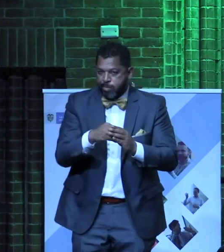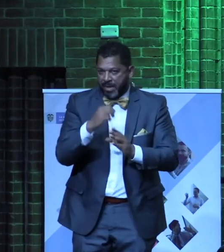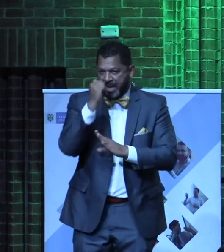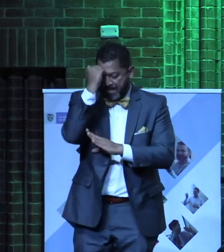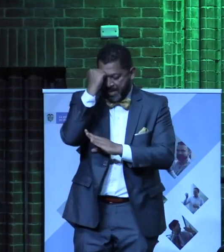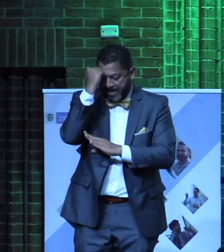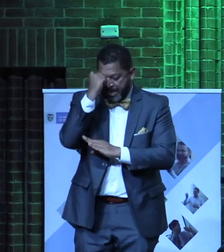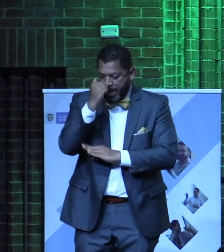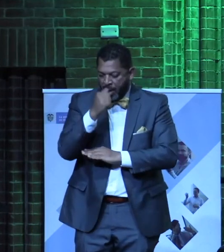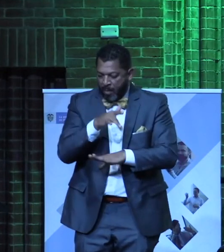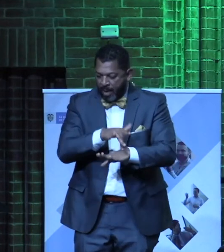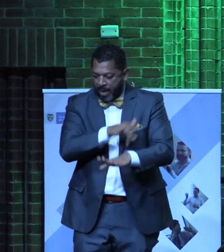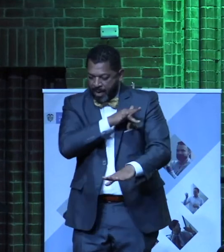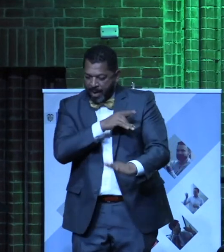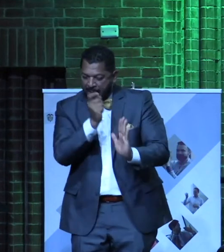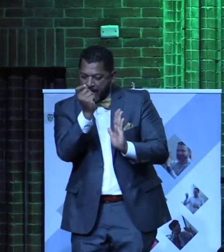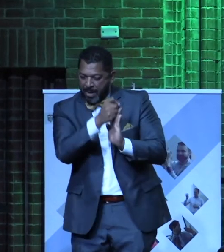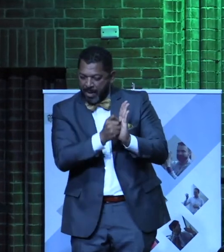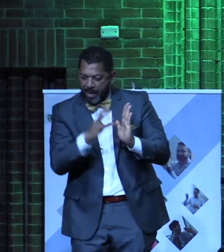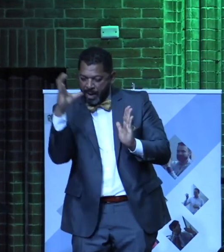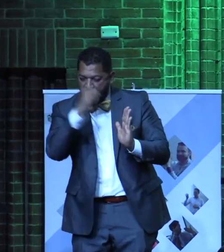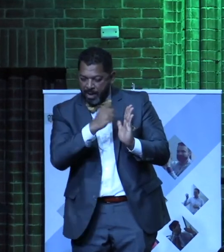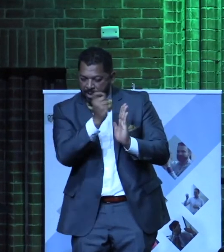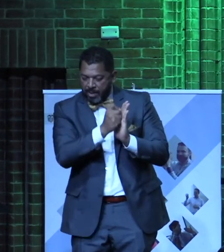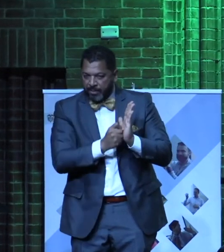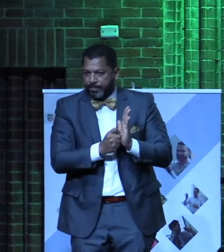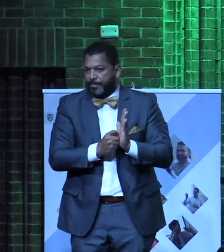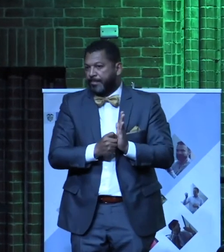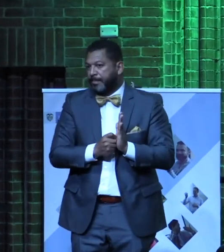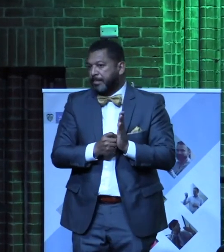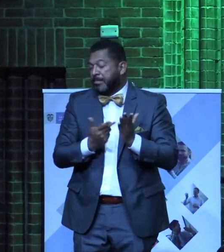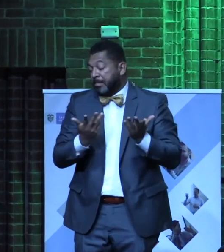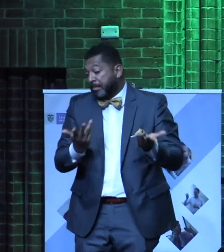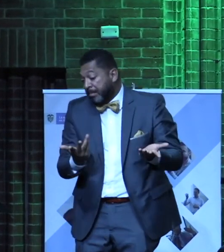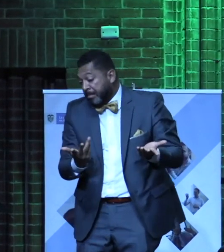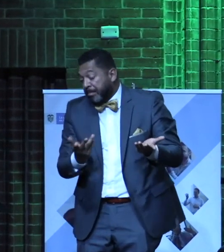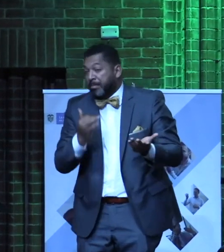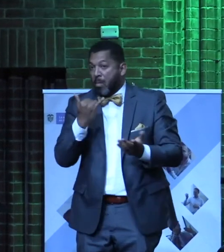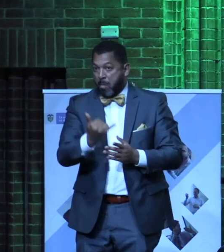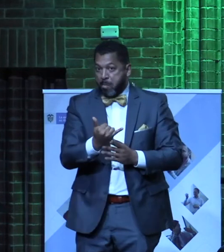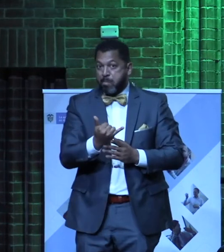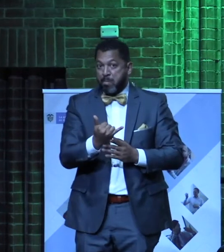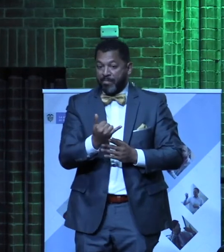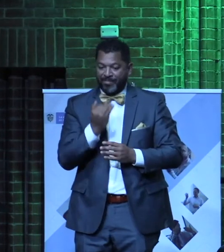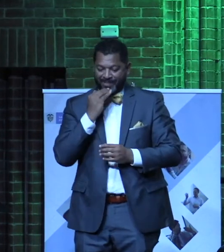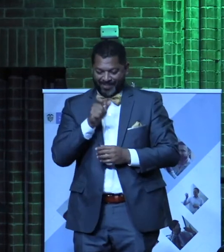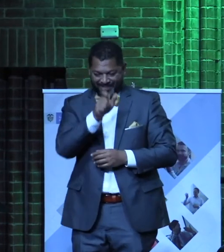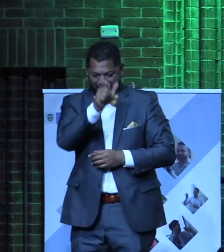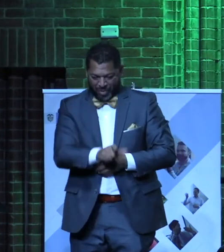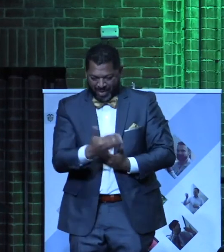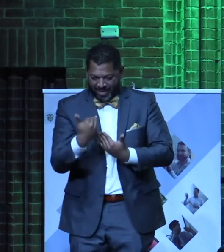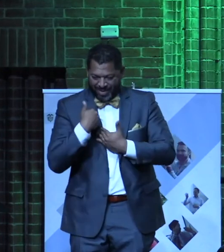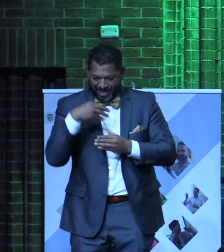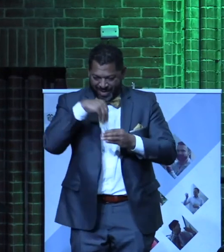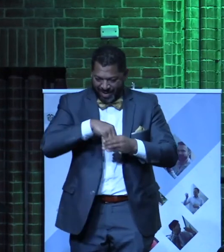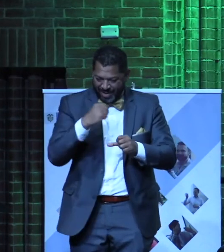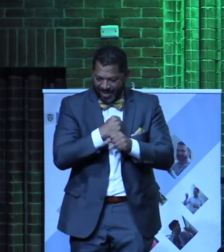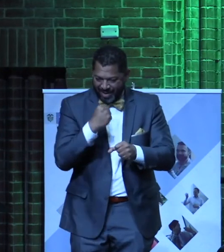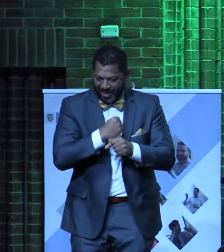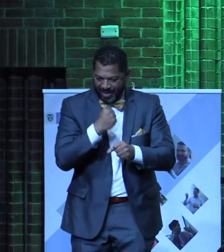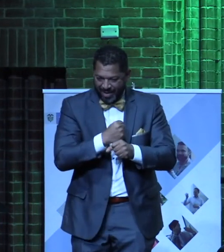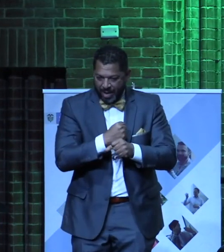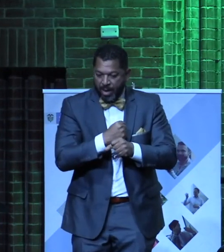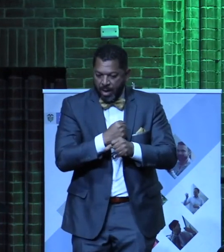identificando esas alertas. Es decir, digamos que la competencia y el alcance que tiene un agente educativo, digamos que se